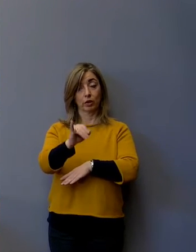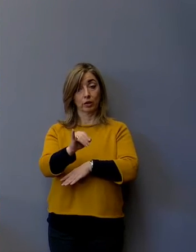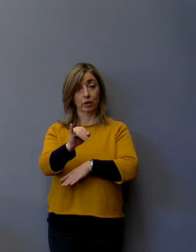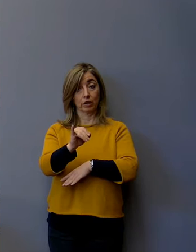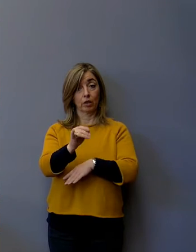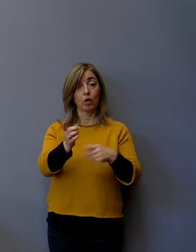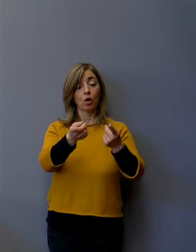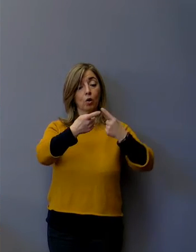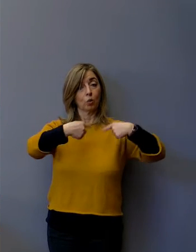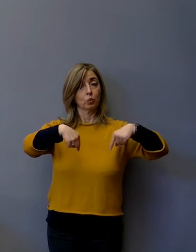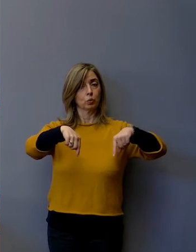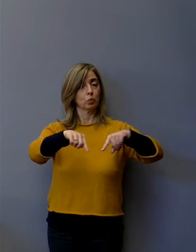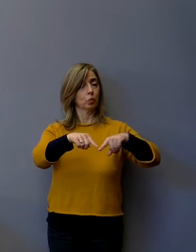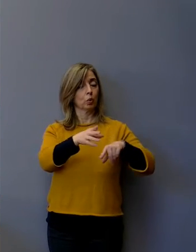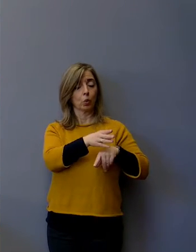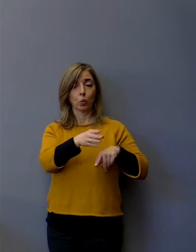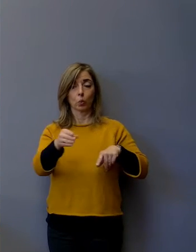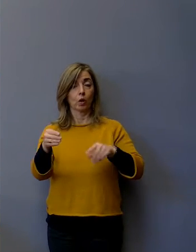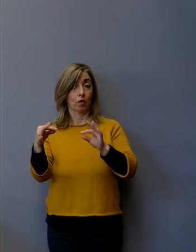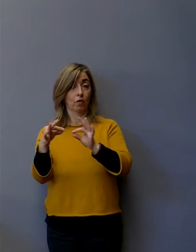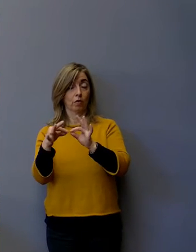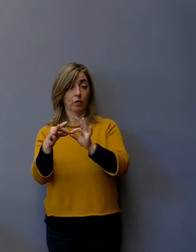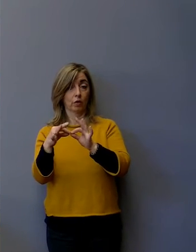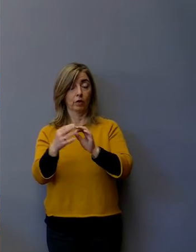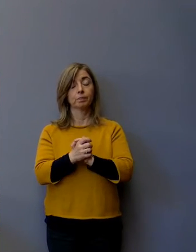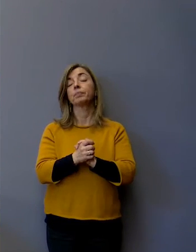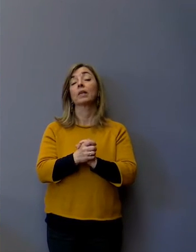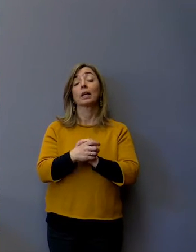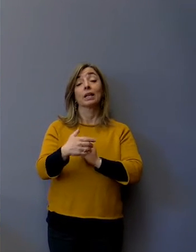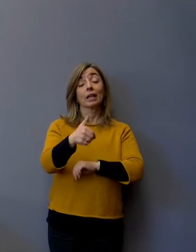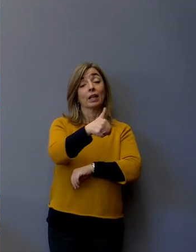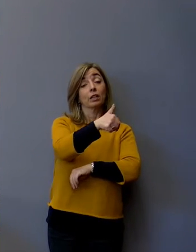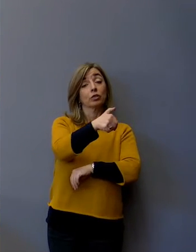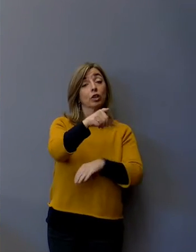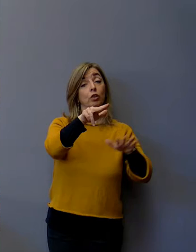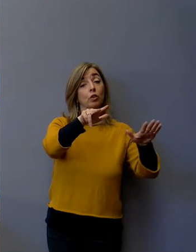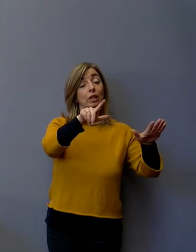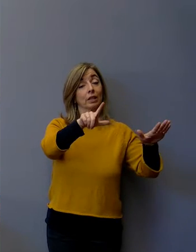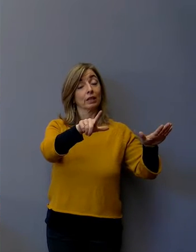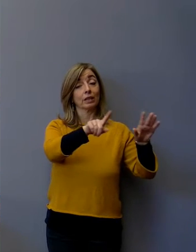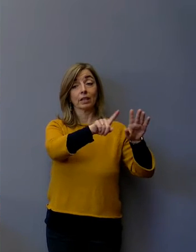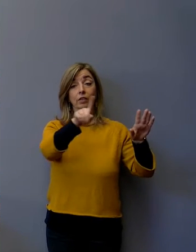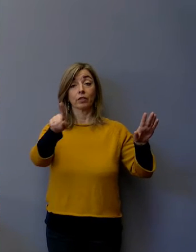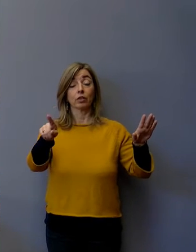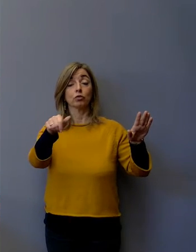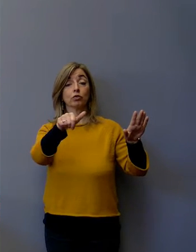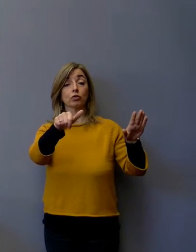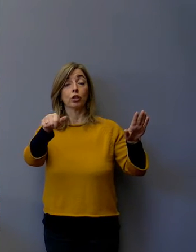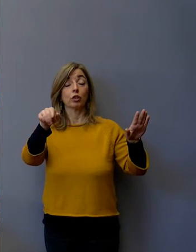della giunta numeri da 187 a 196